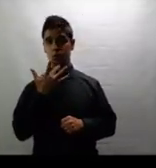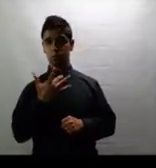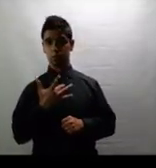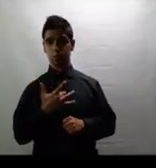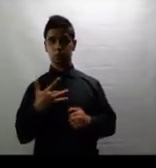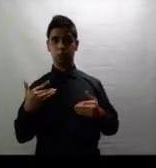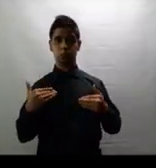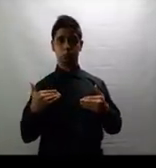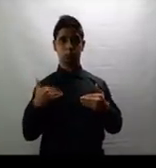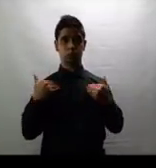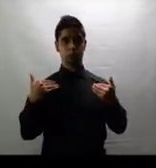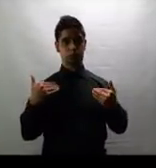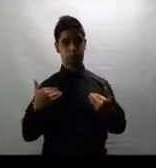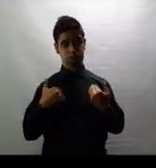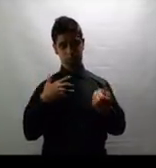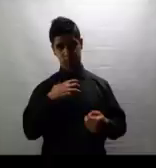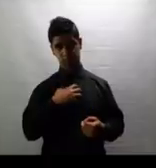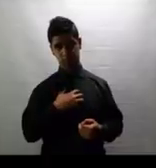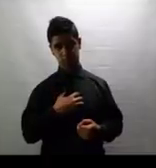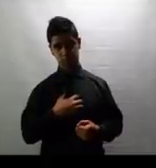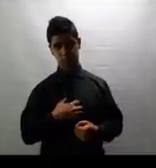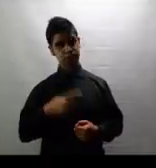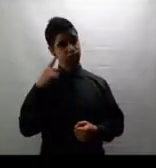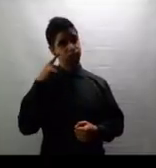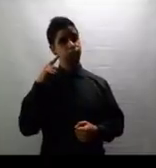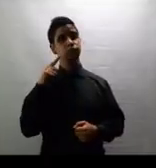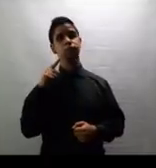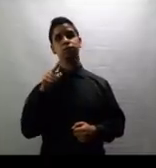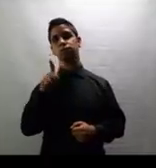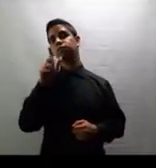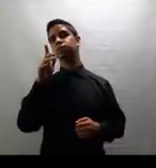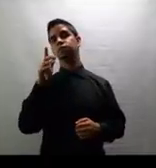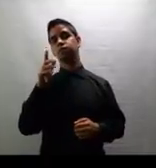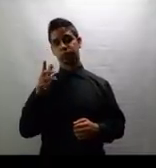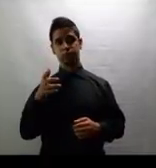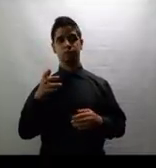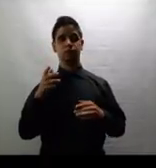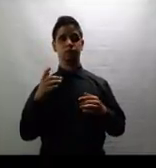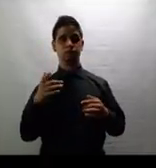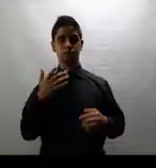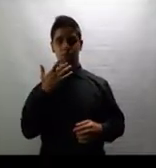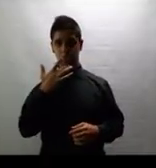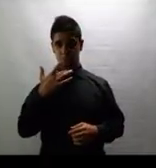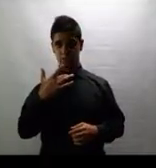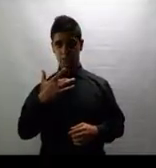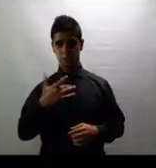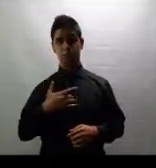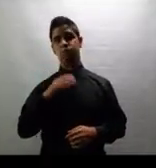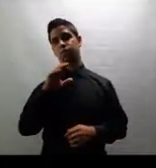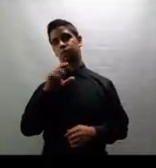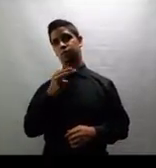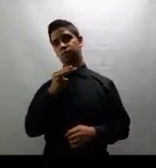decíamos a ti cumpleaños h